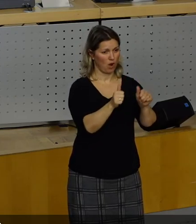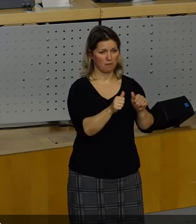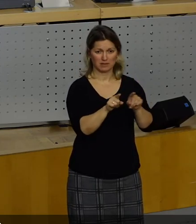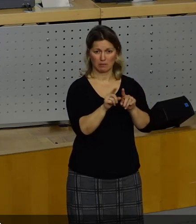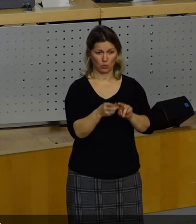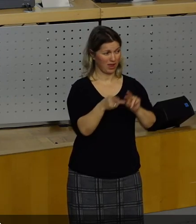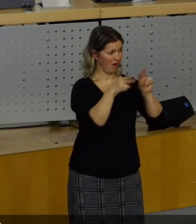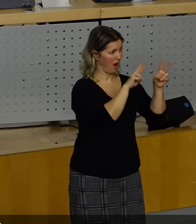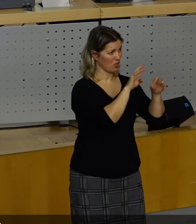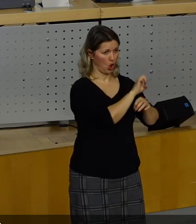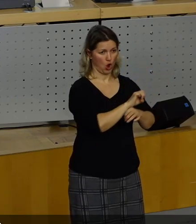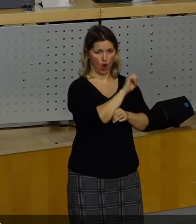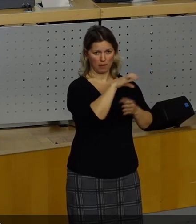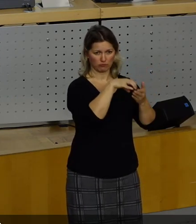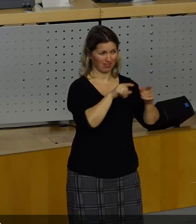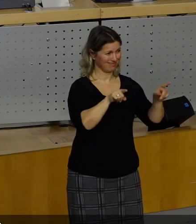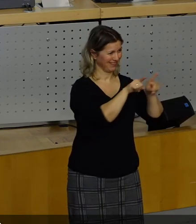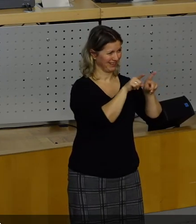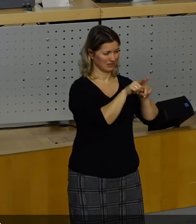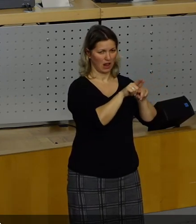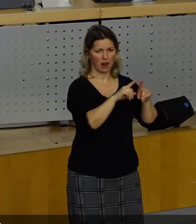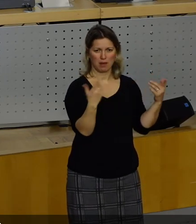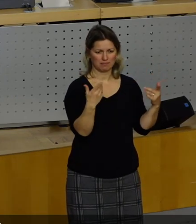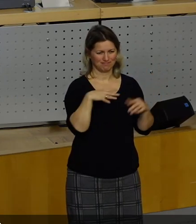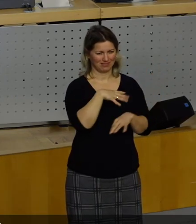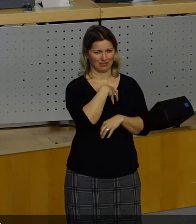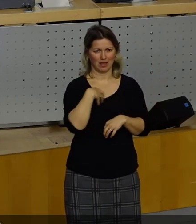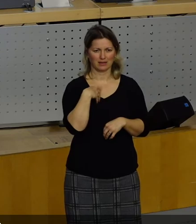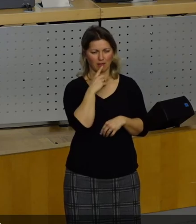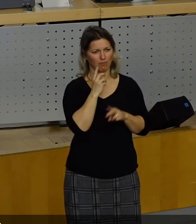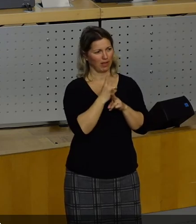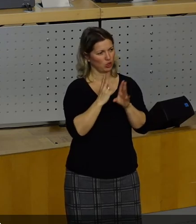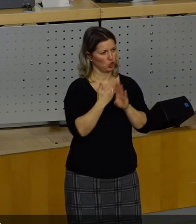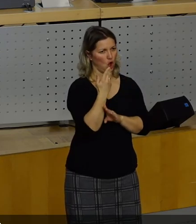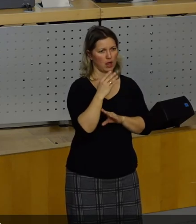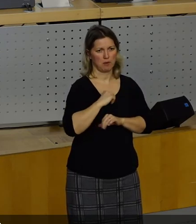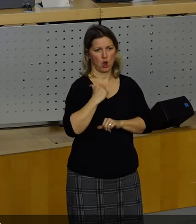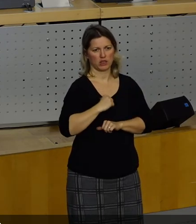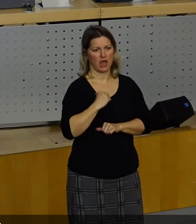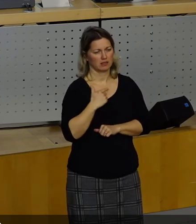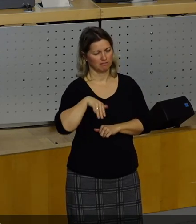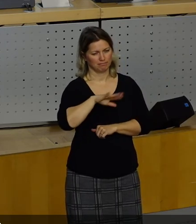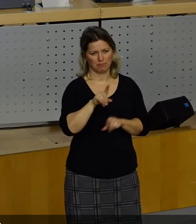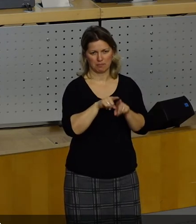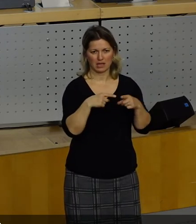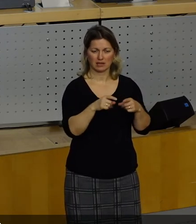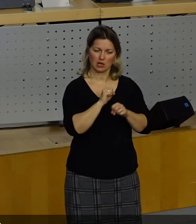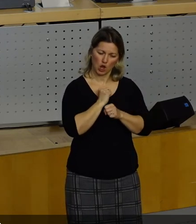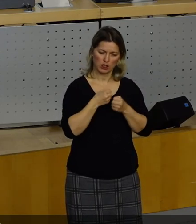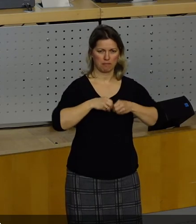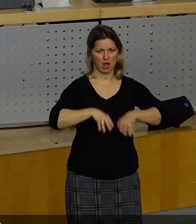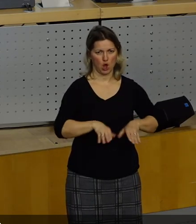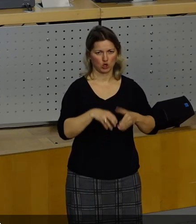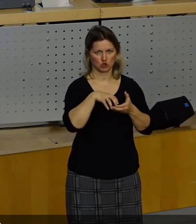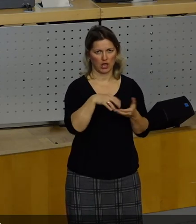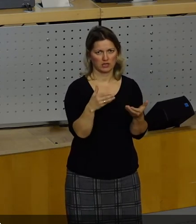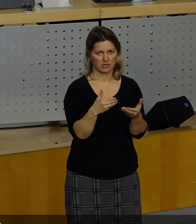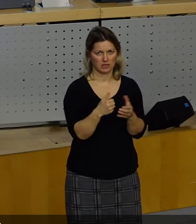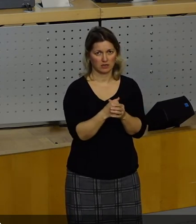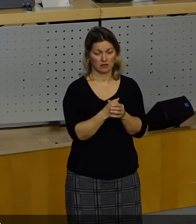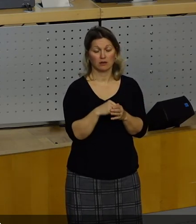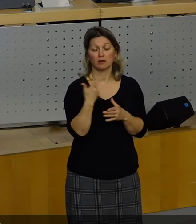zu finden ist. Dresden ist kein zeitgenössisches Versuchsfeld und auch keine Stadt der Moderne. Dresden ist Barockstadt. Man wird wohl nur wenige